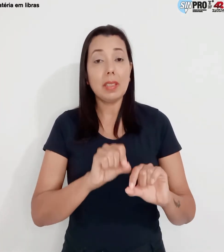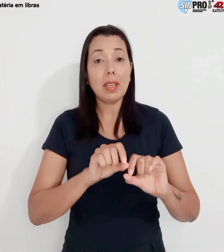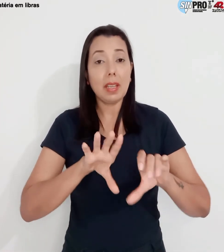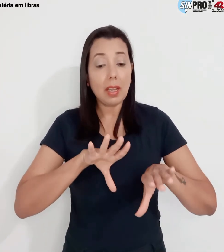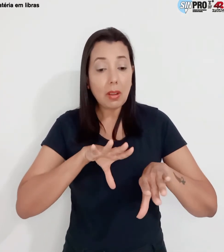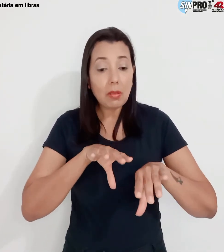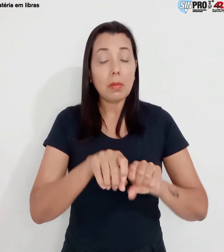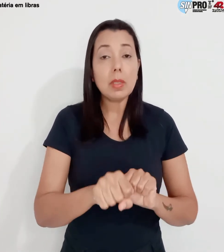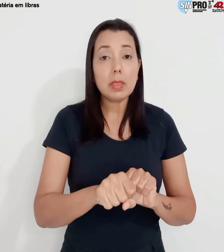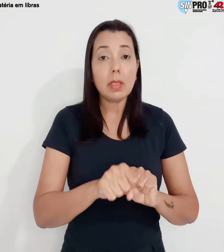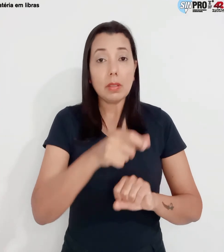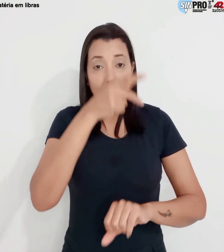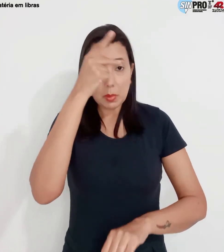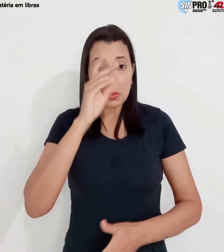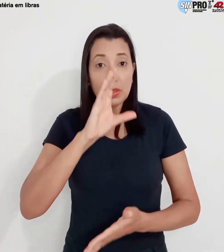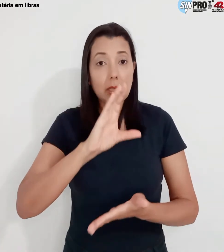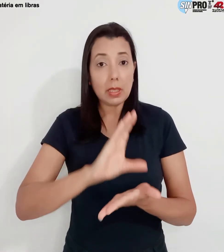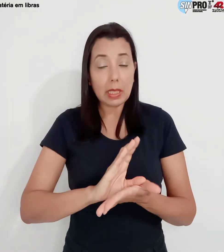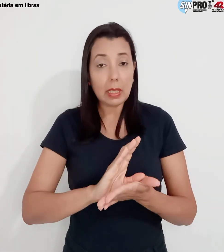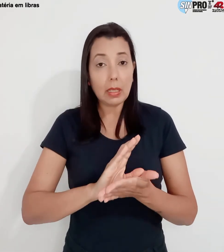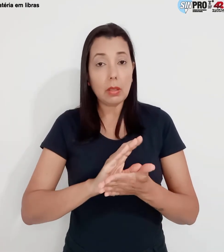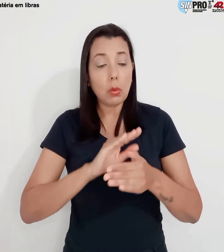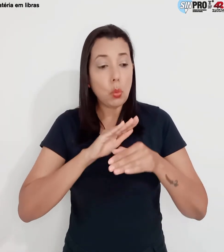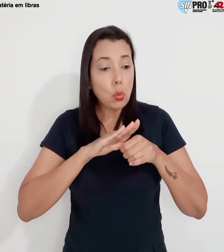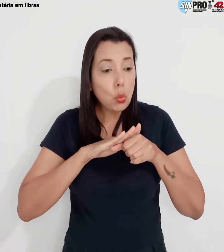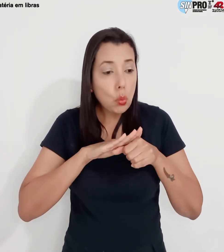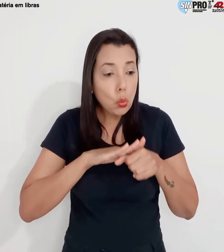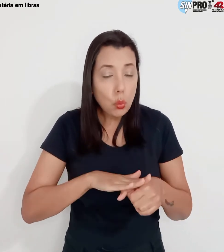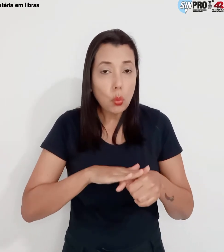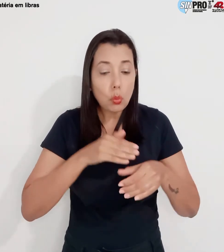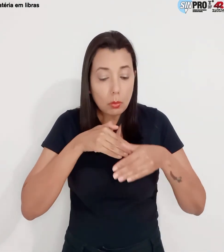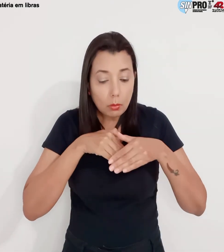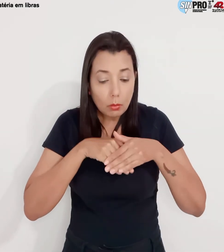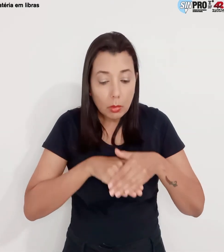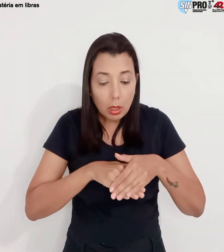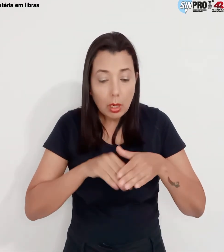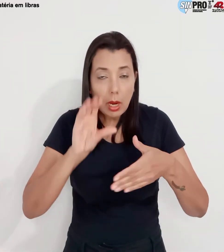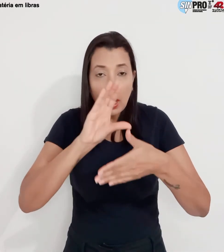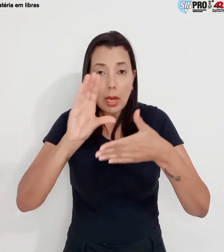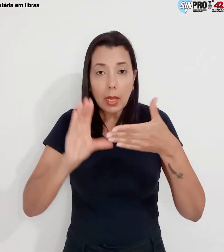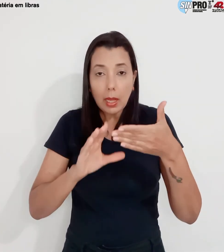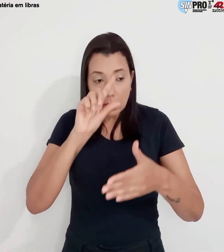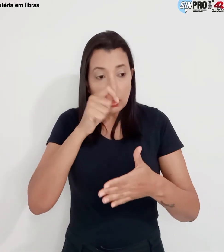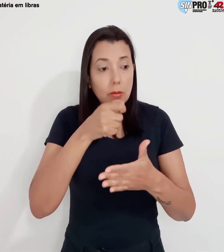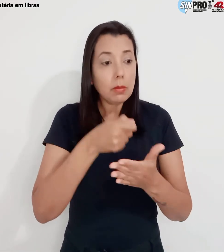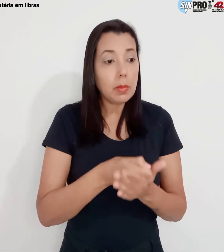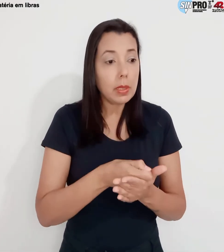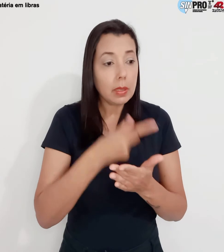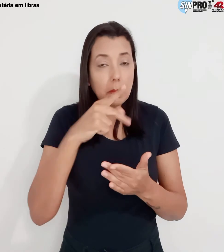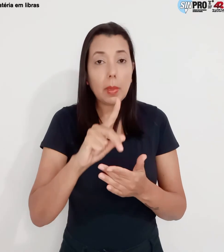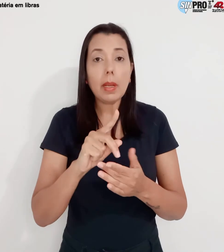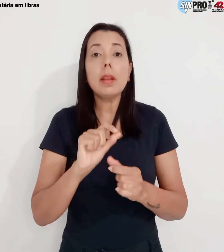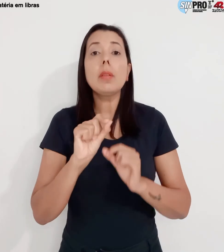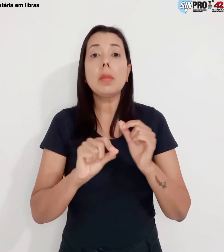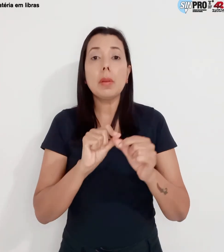a formação de cidadãos submissos à lógica da classe dominante. para erguer